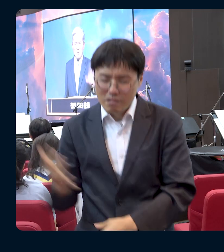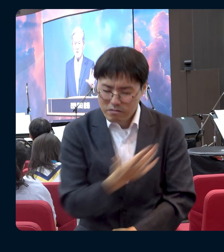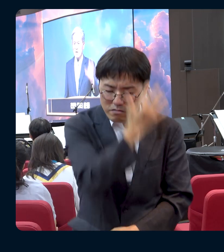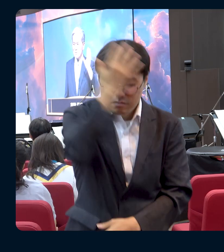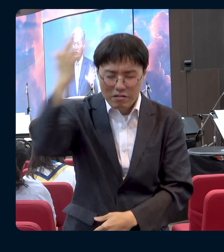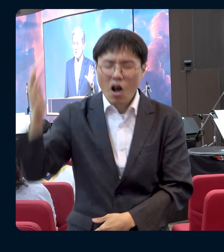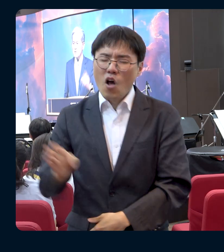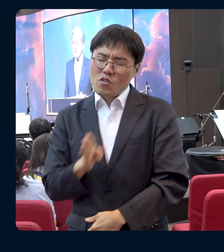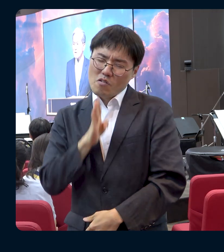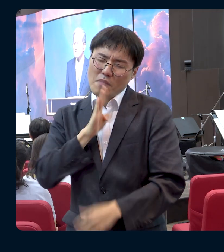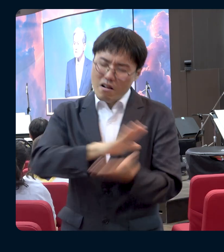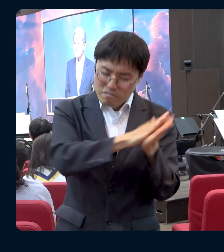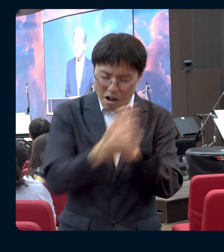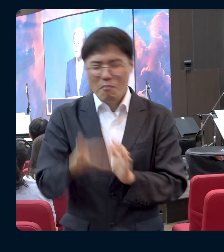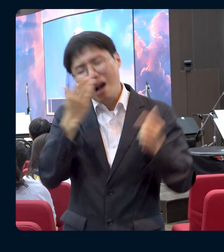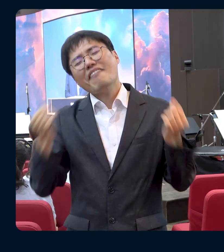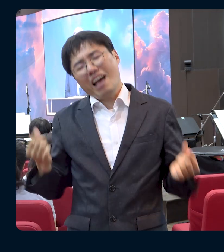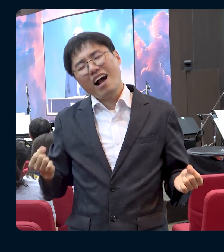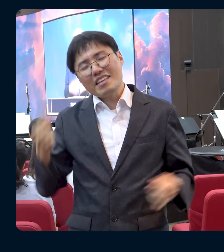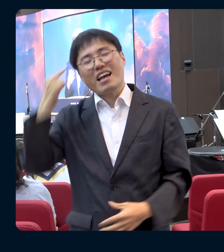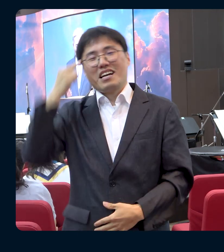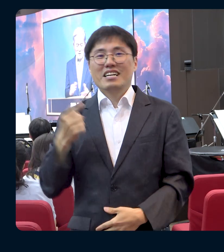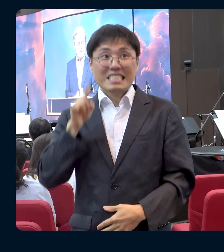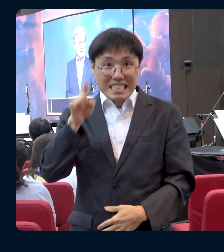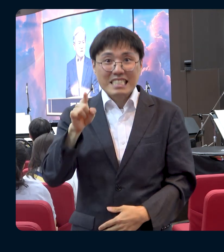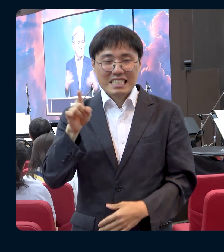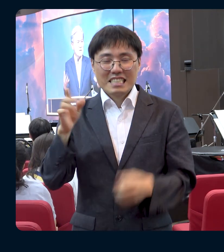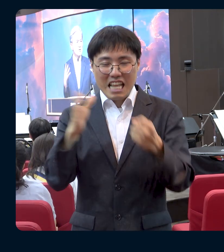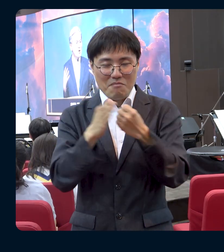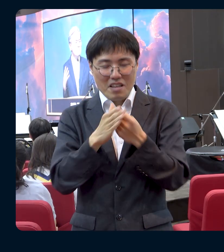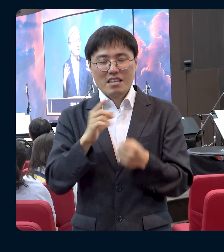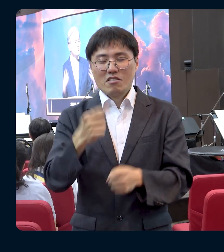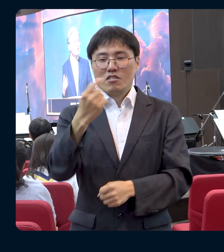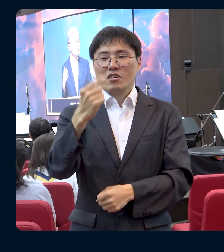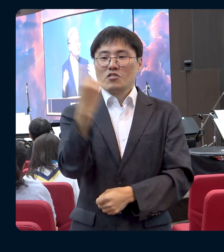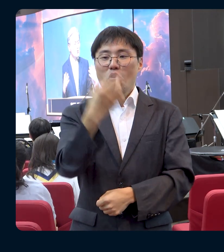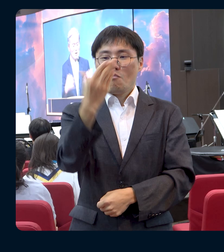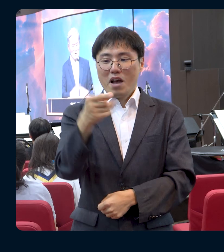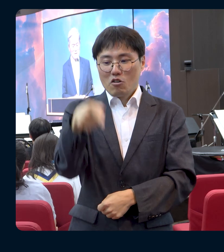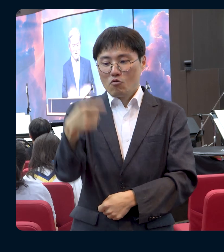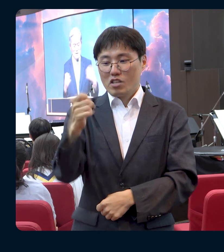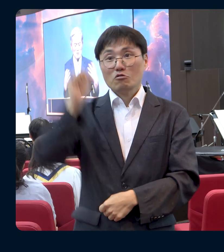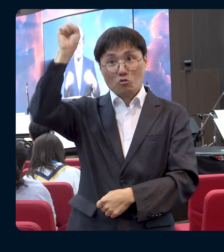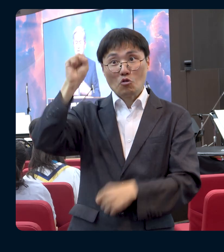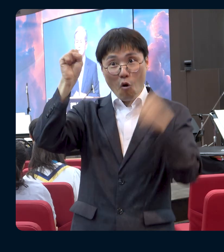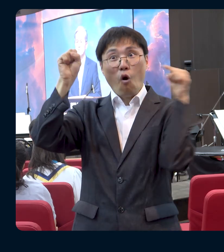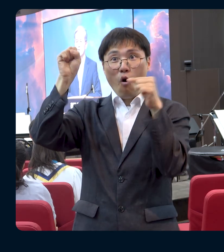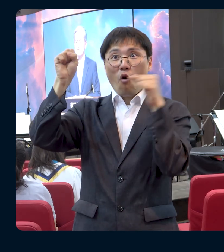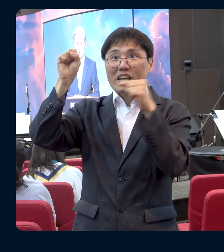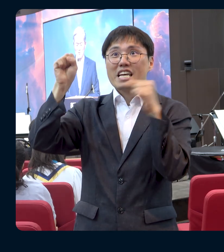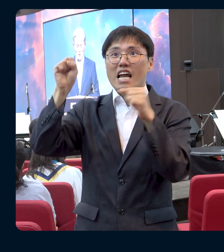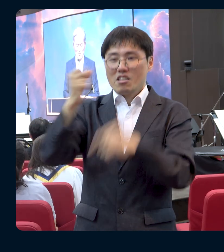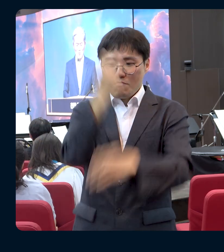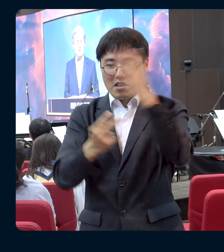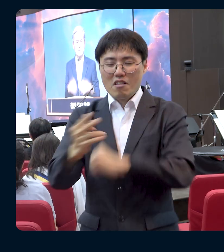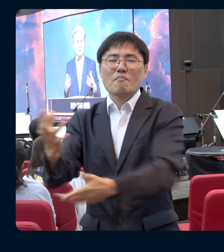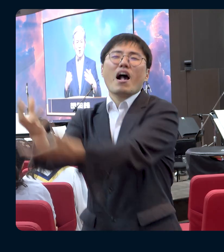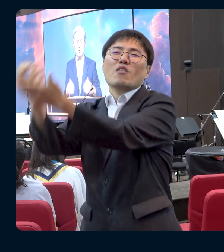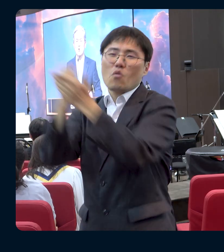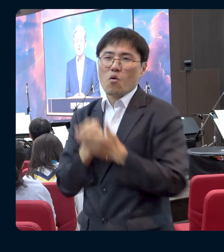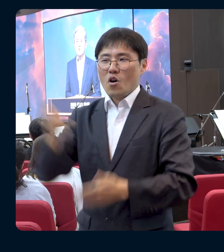아름답게 경건하게 변할 것이라고 하는, 그래서 그런 1000만 큐티 운동이라고 하는 그런 그 비전을